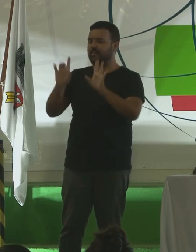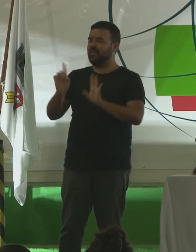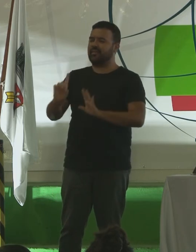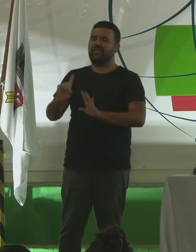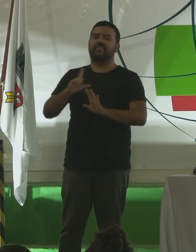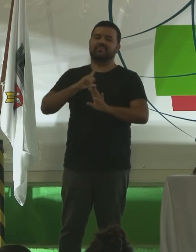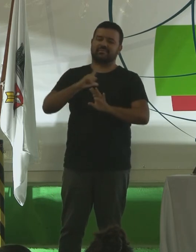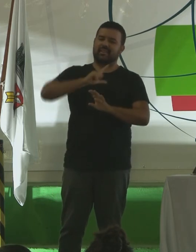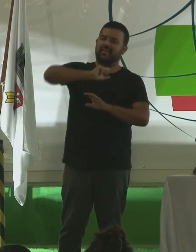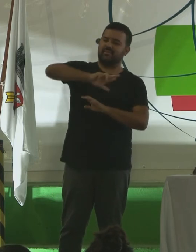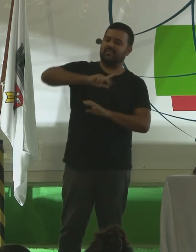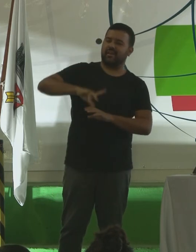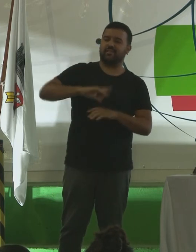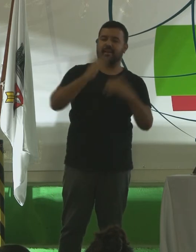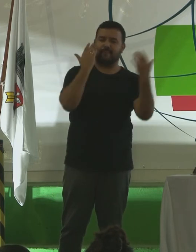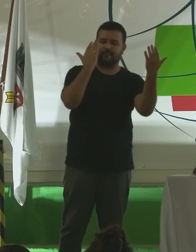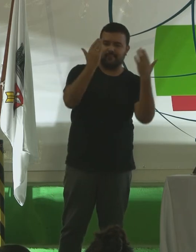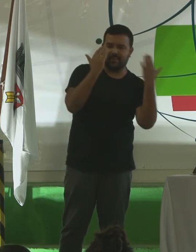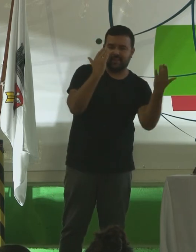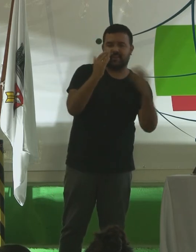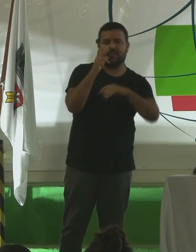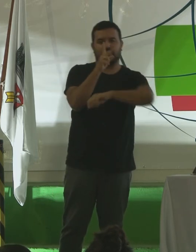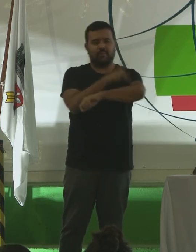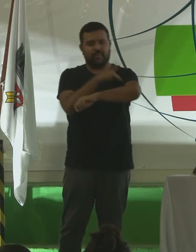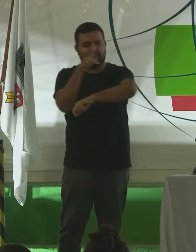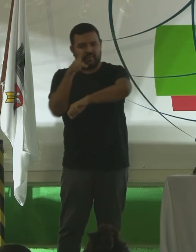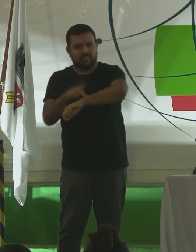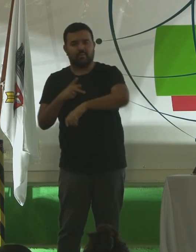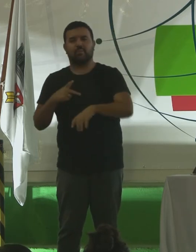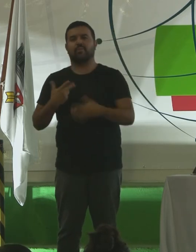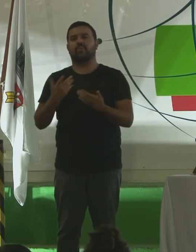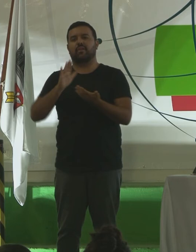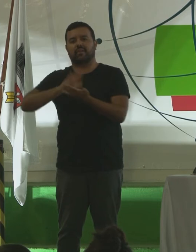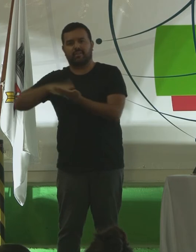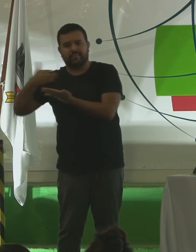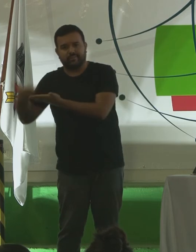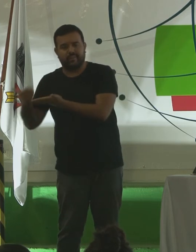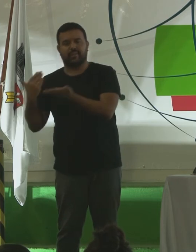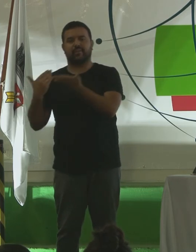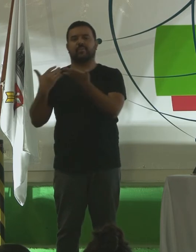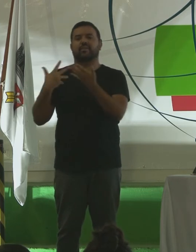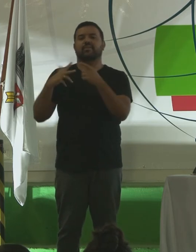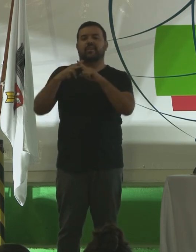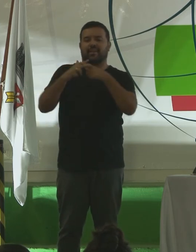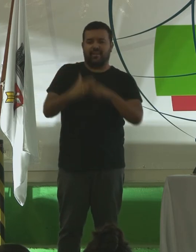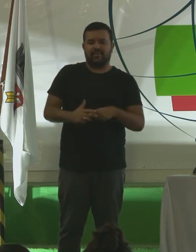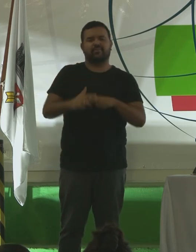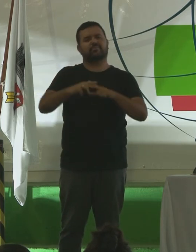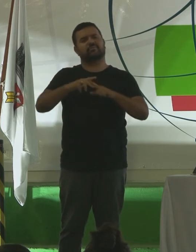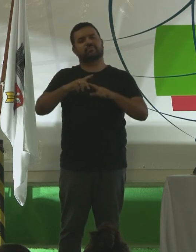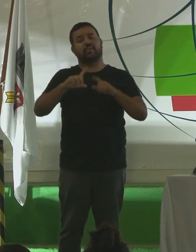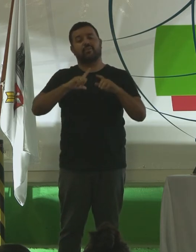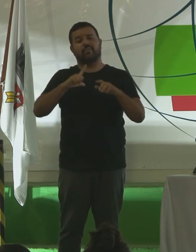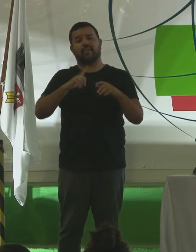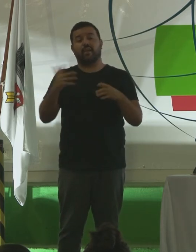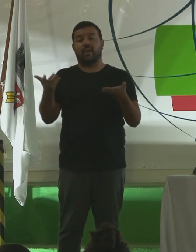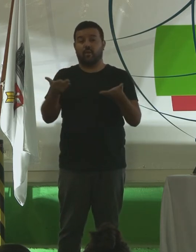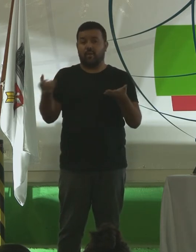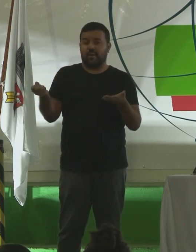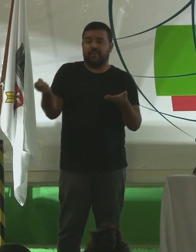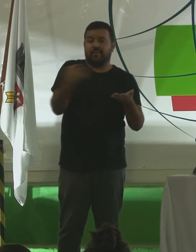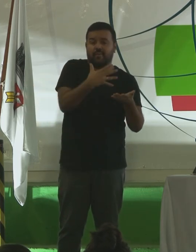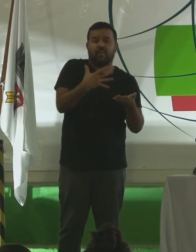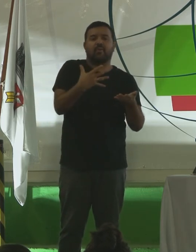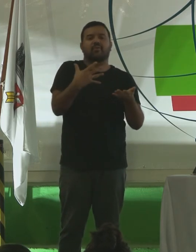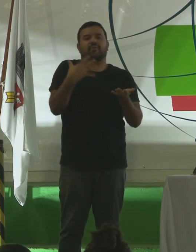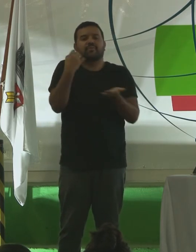psicólogos, pedagogos, intérpretes, revisores, né? Temos mais recentemente a possibilidade de alguns campos,